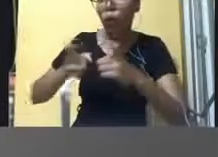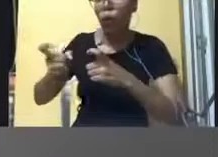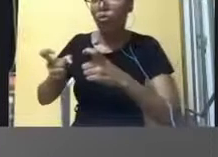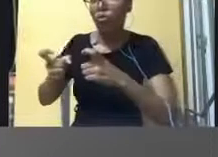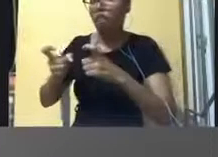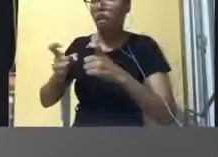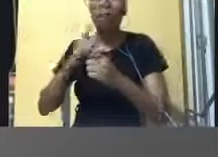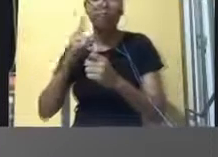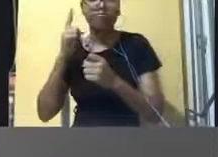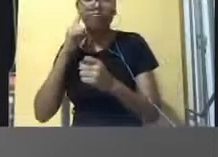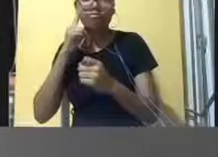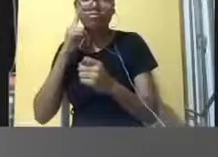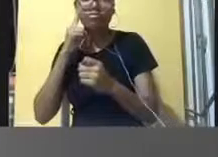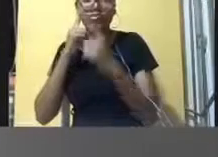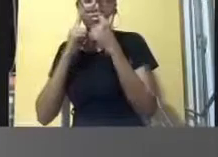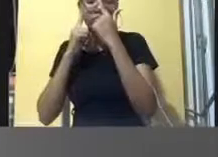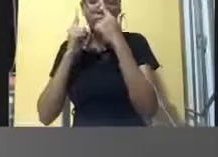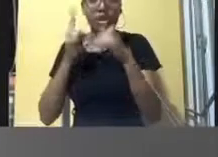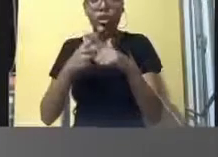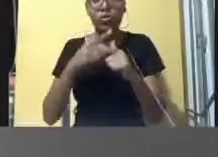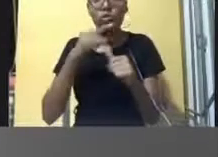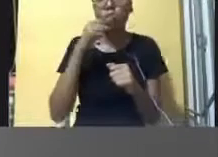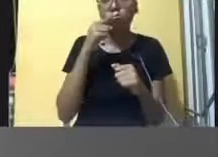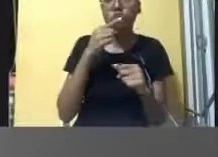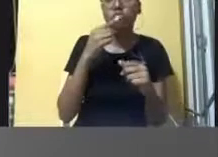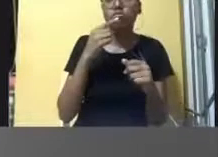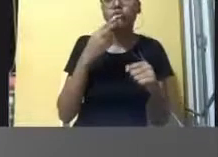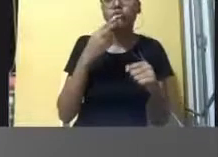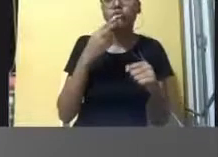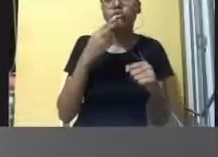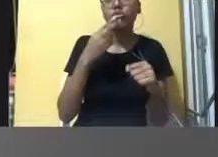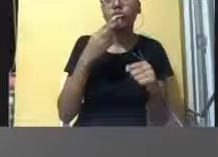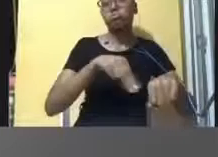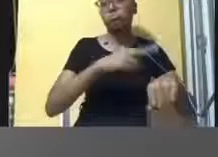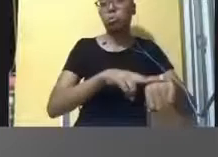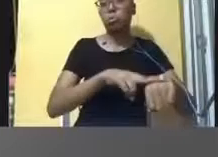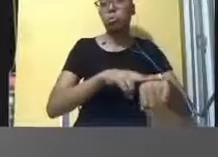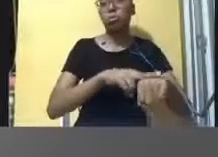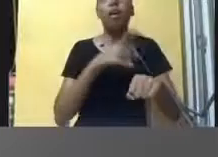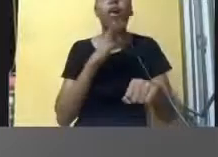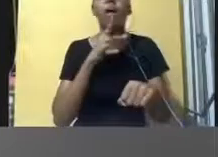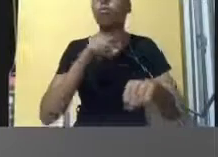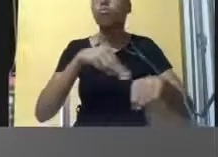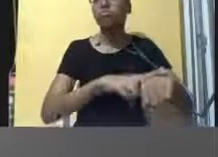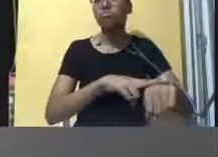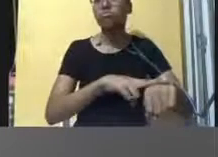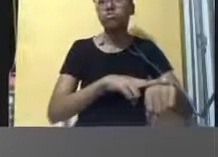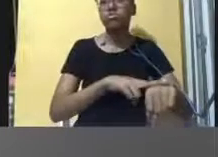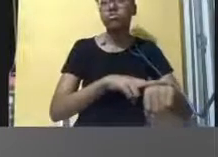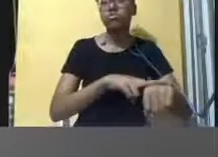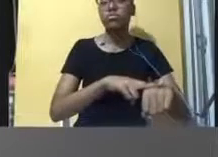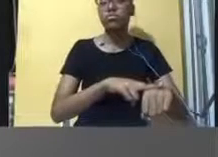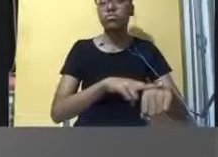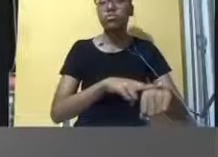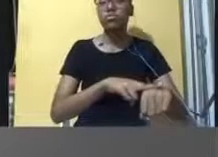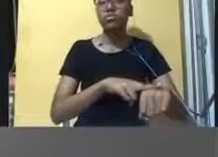ser oyente es lo normal, hablar es lo normal, estar como los oyentes, eso